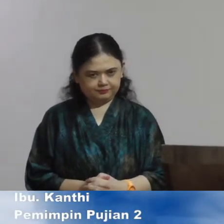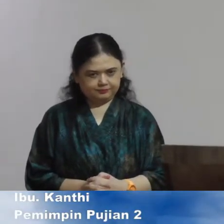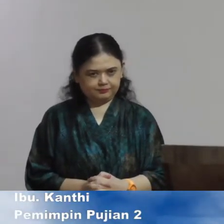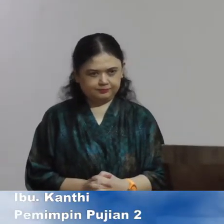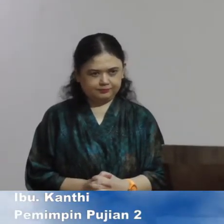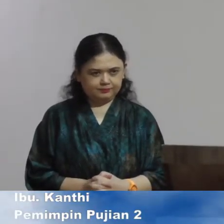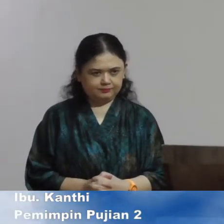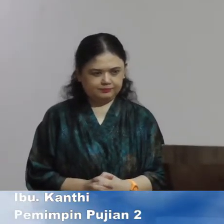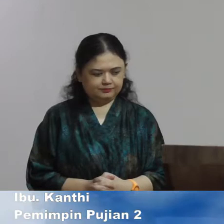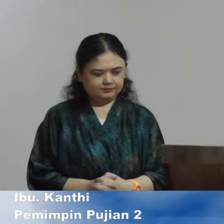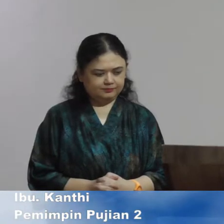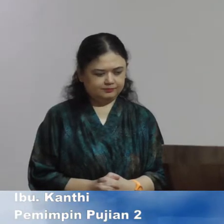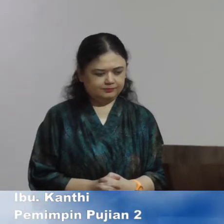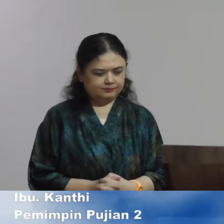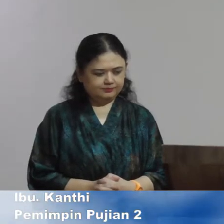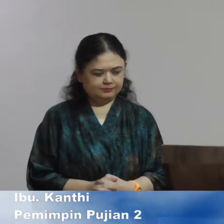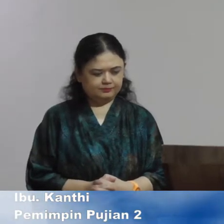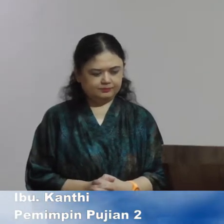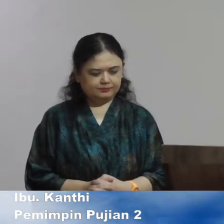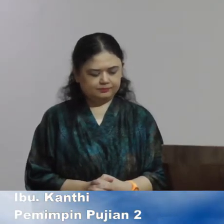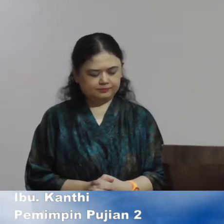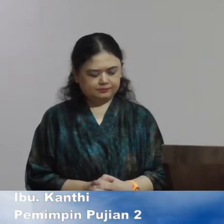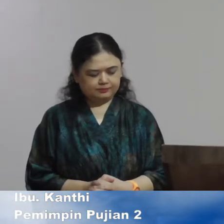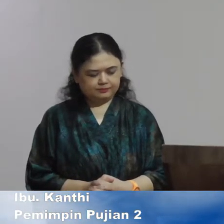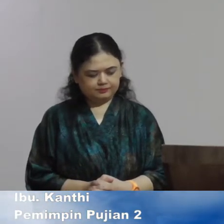masing-masing. Terima kasih.